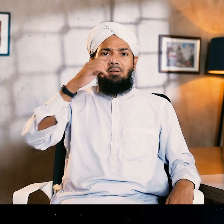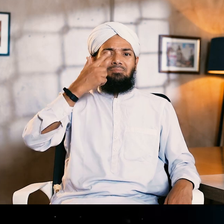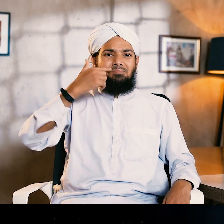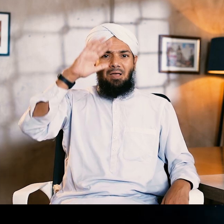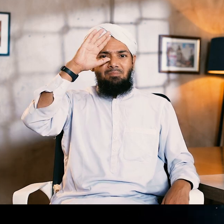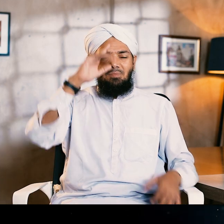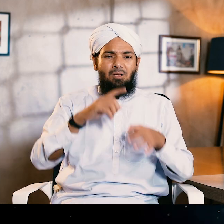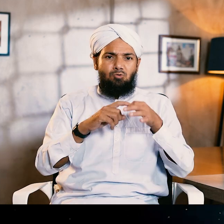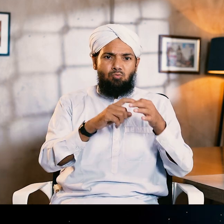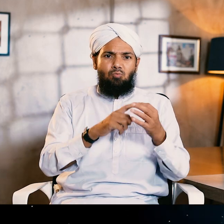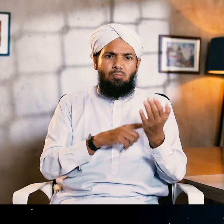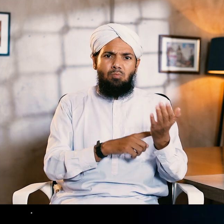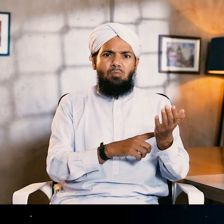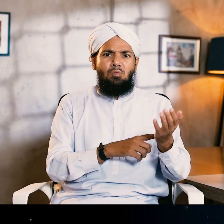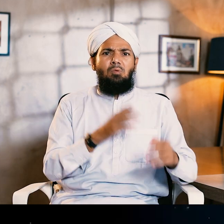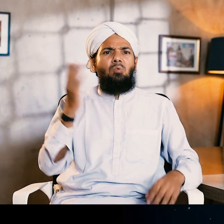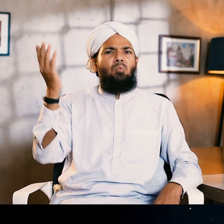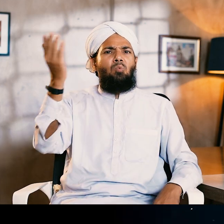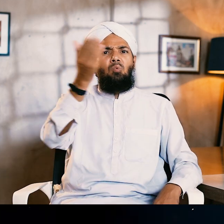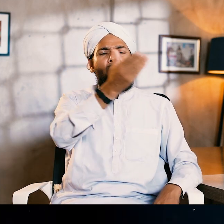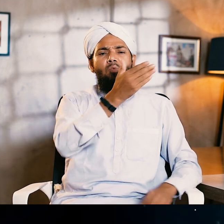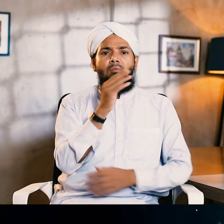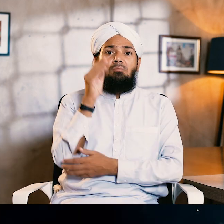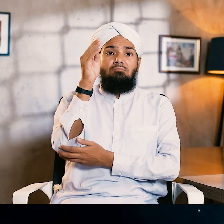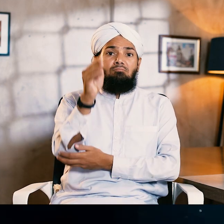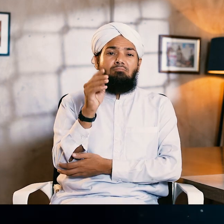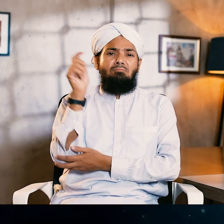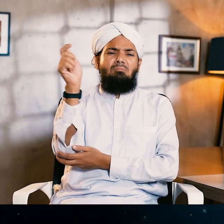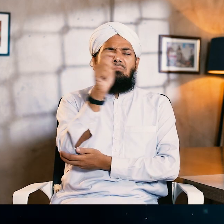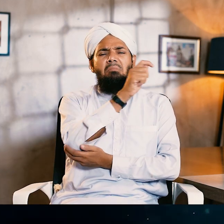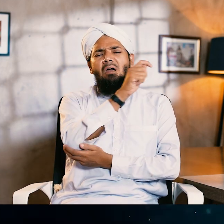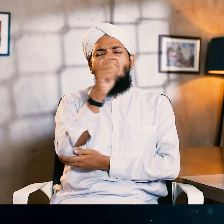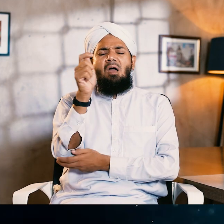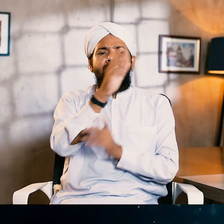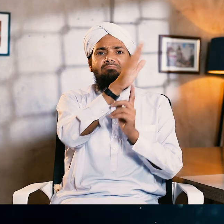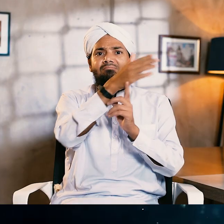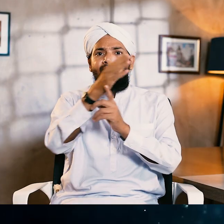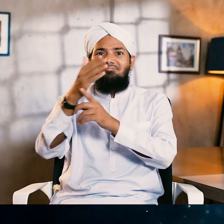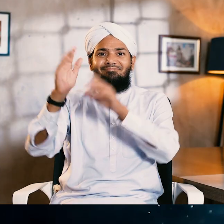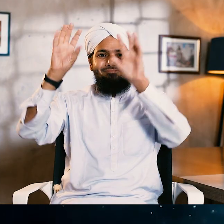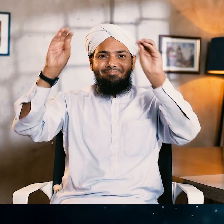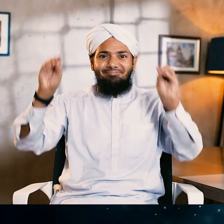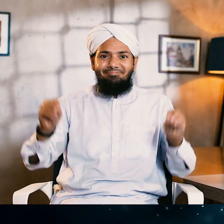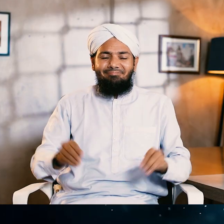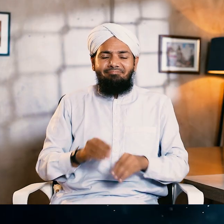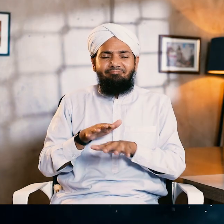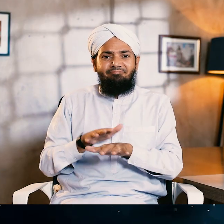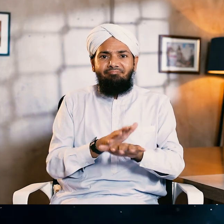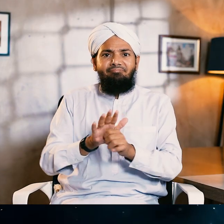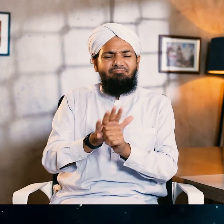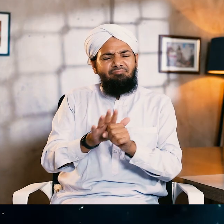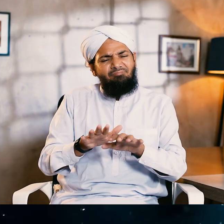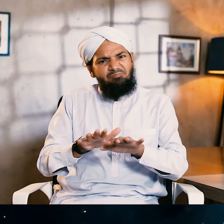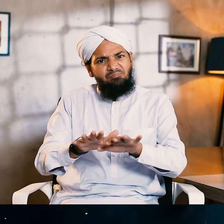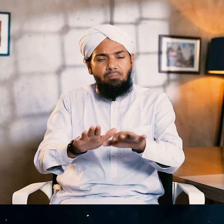مولانا صاحب میرا آپ کی بارگاہ میں ایک سوال ہے۔ لوگ بڑے عقیدت و محبت سے عید میلاد النبی مناتے ہیں، جھنڈے لگاتے ہیں، لائٹیں لگاتے ہیں، جلوس میں جاتے